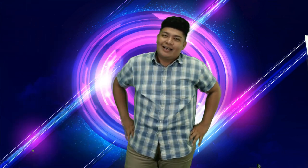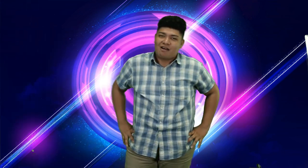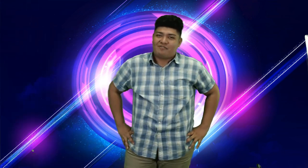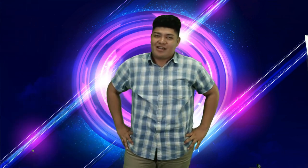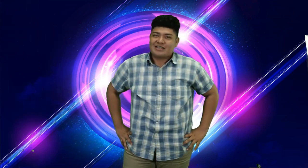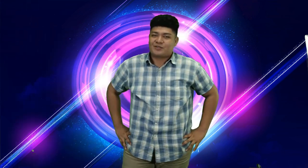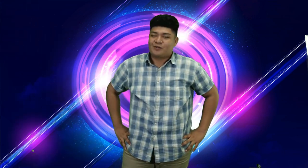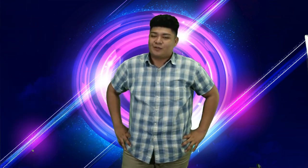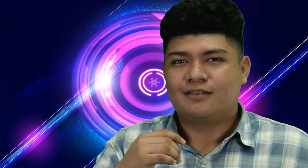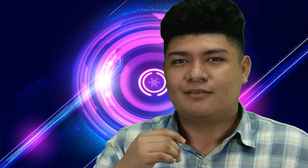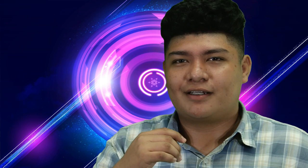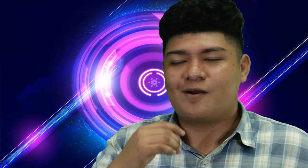prensa